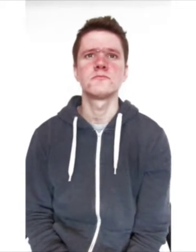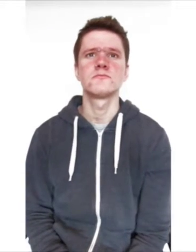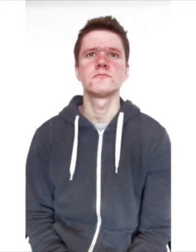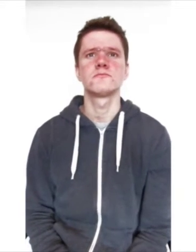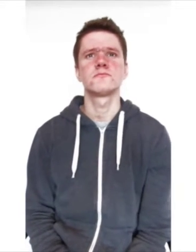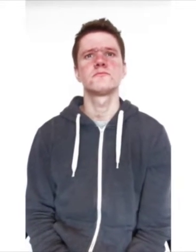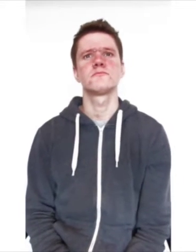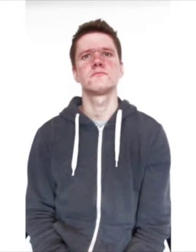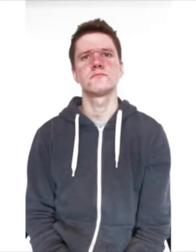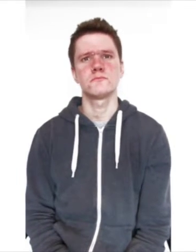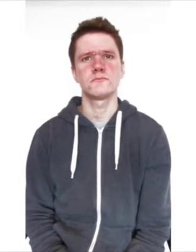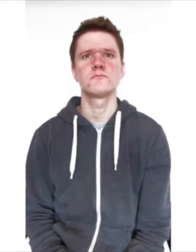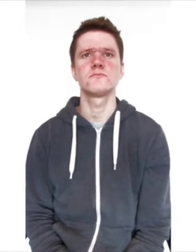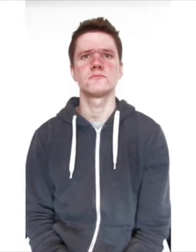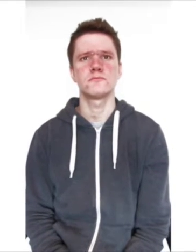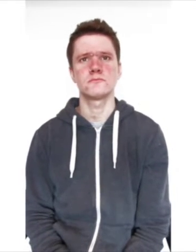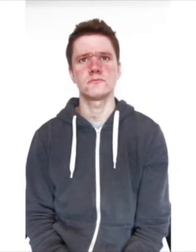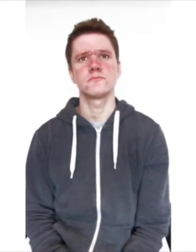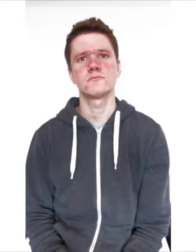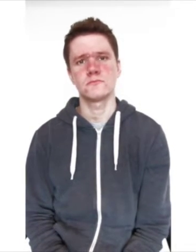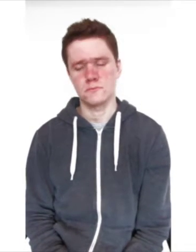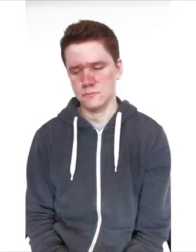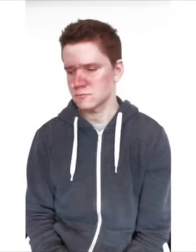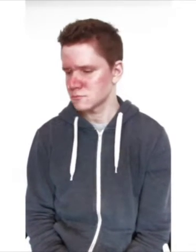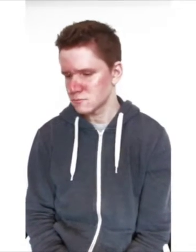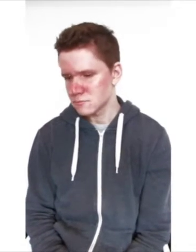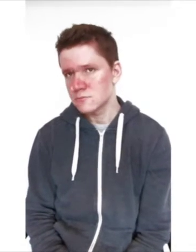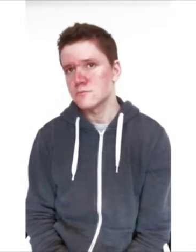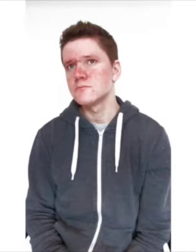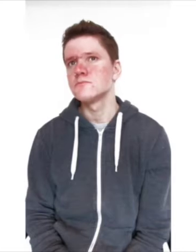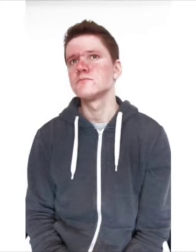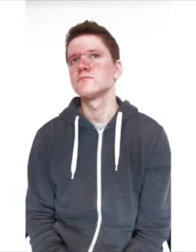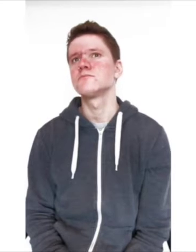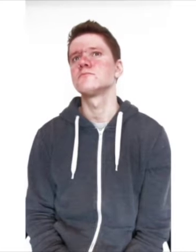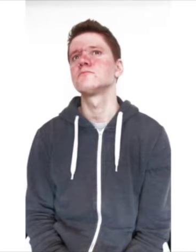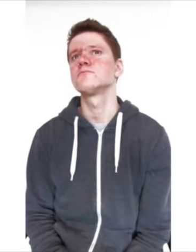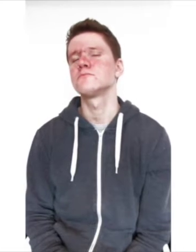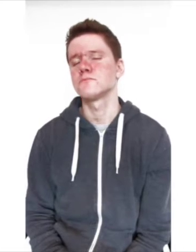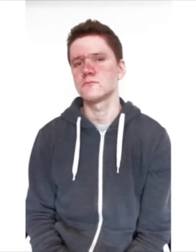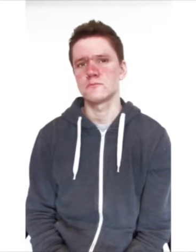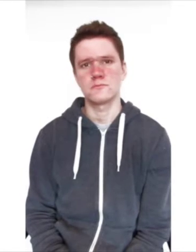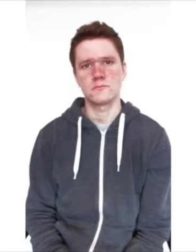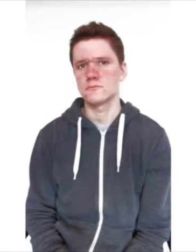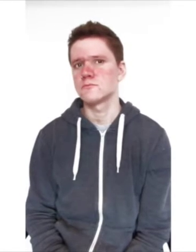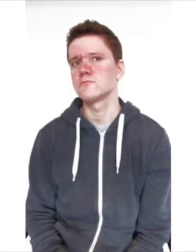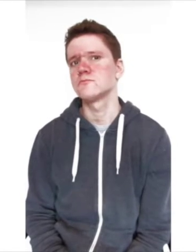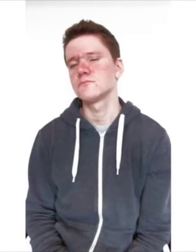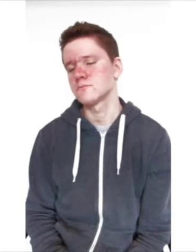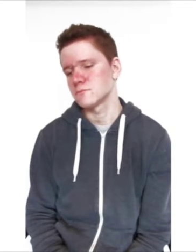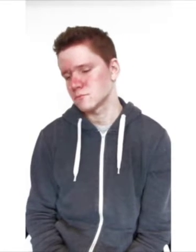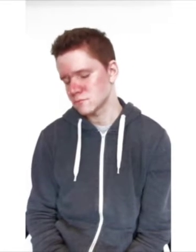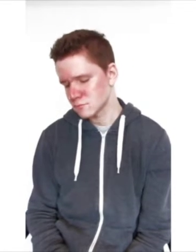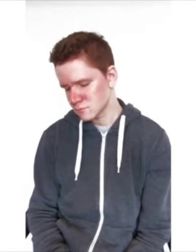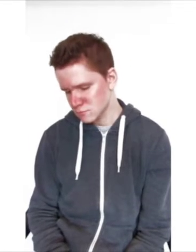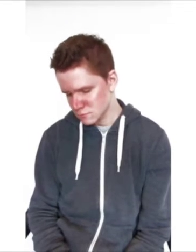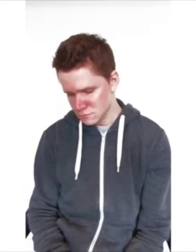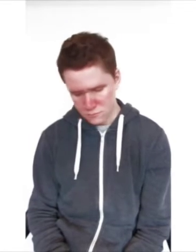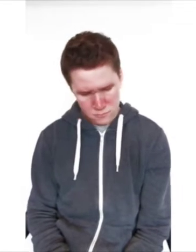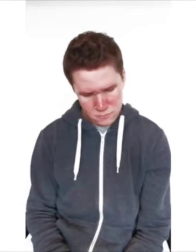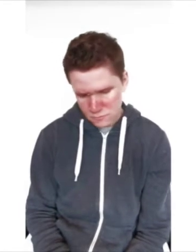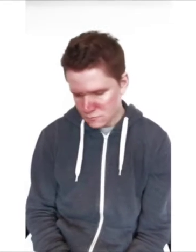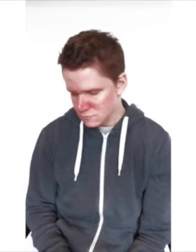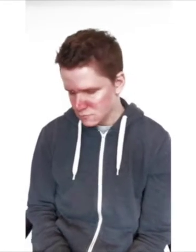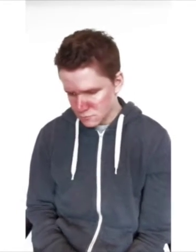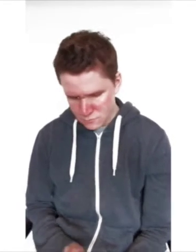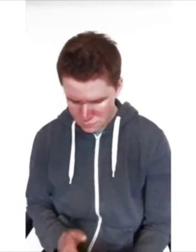c'è qualcosa che non ti ho detto, che non ti ho chiesto, non l'ho pensato. Se c'è qualcosa di nostro al mondo